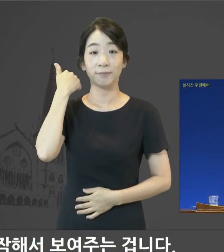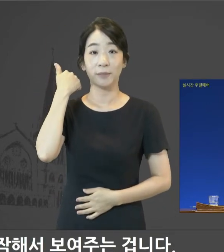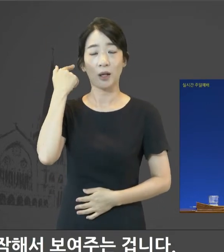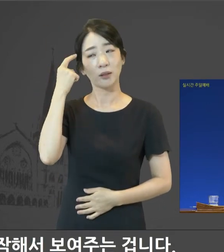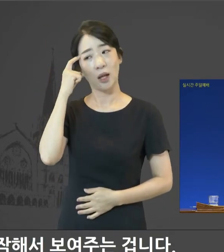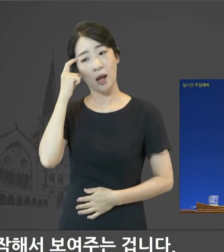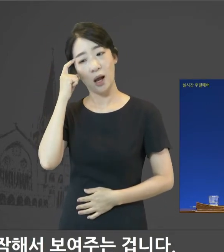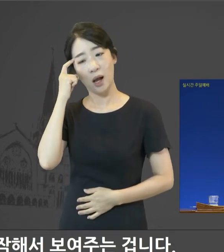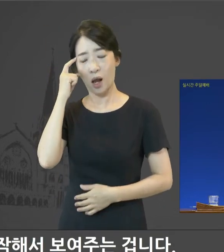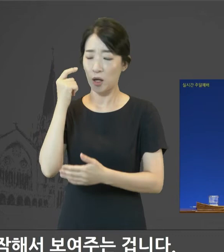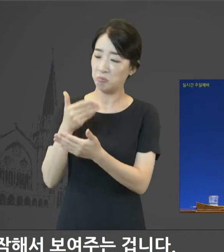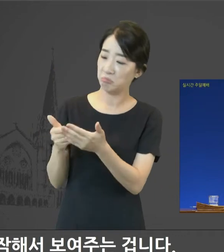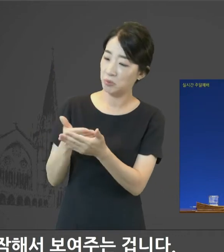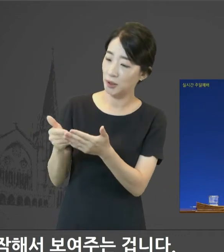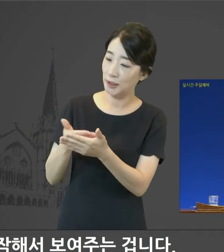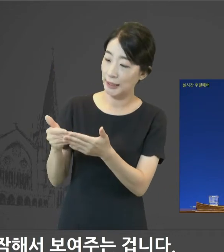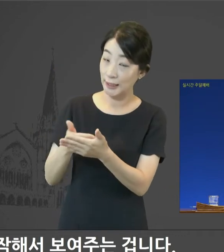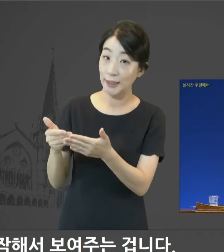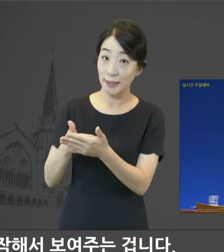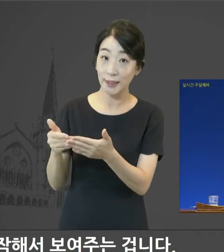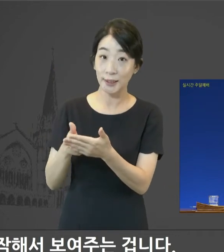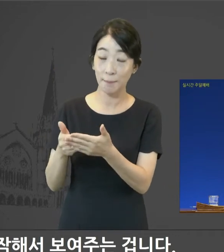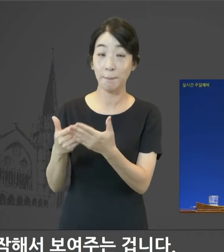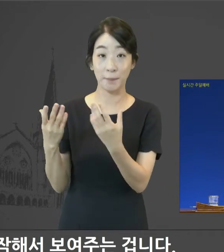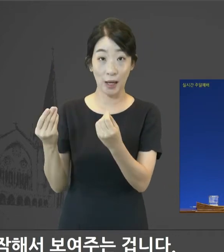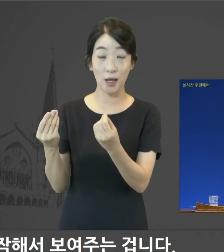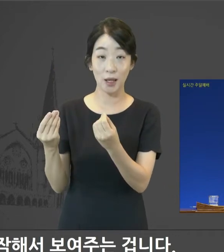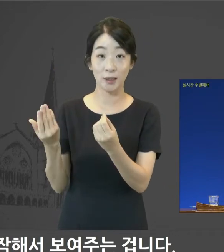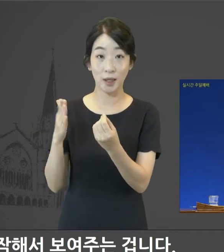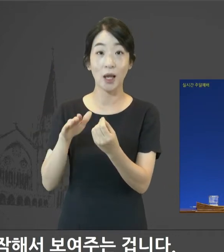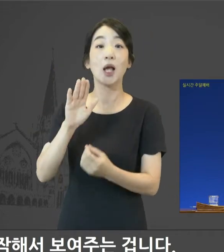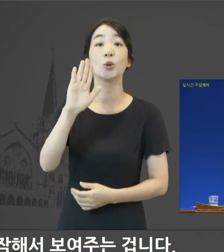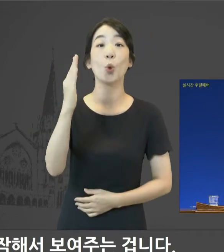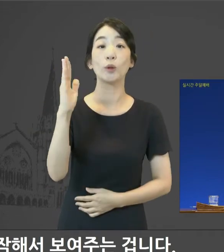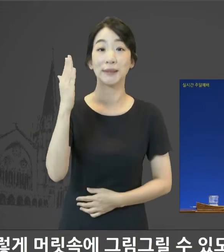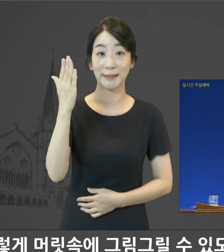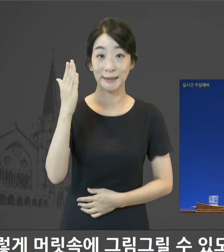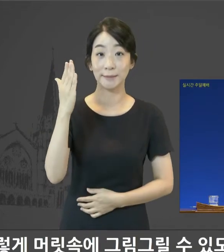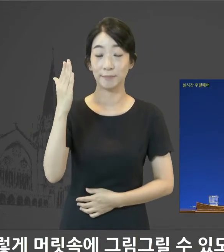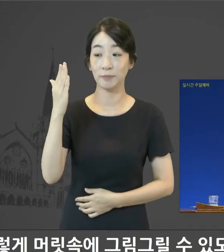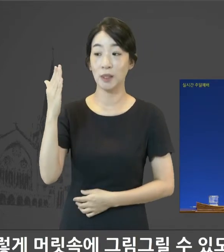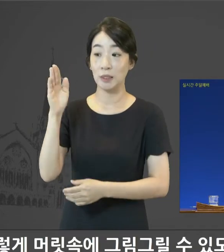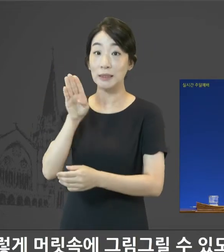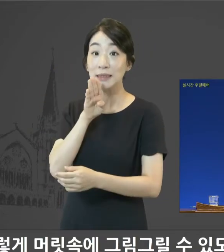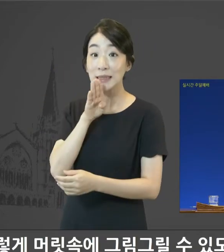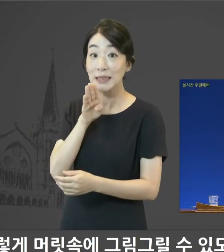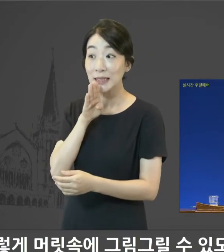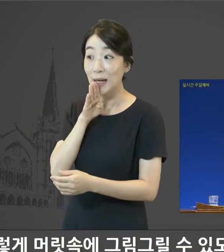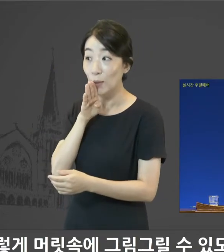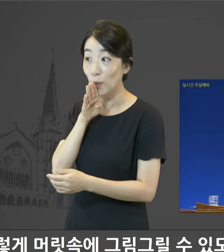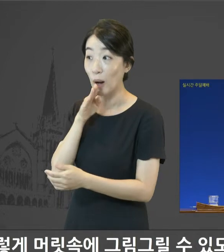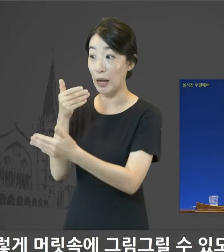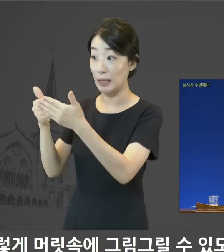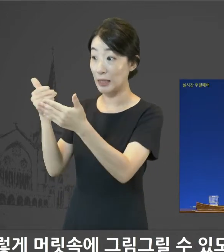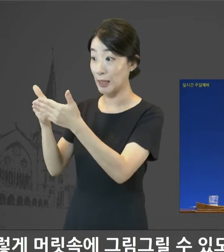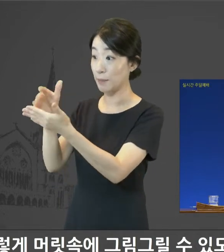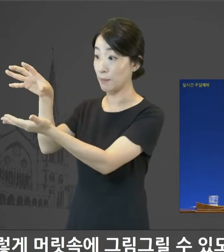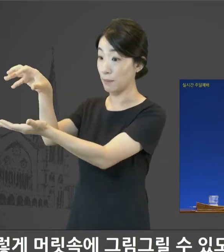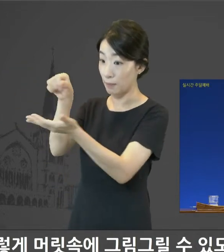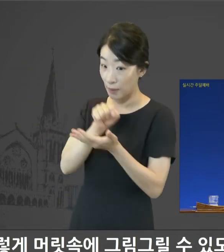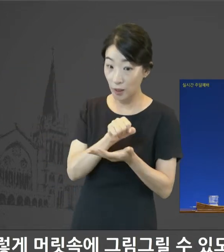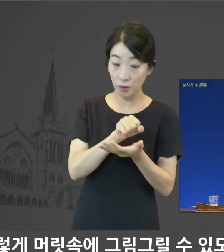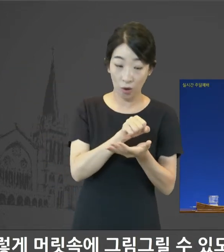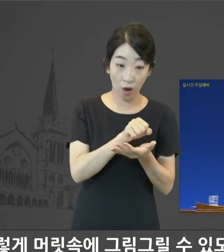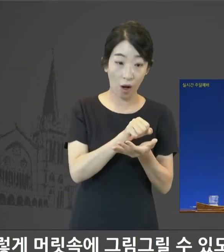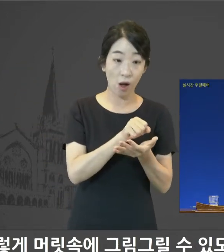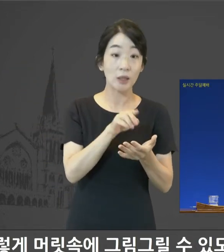머릿속에 그림 그릴 수 있도록 표현해 주는 거였는데 요즘은 이걸 막 실제로 움직이는 이런 영상으로 제작해 주는데, 그렇게